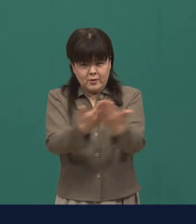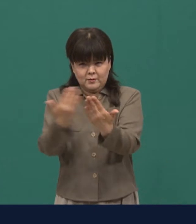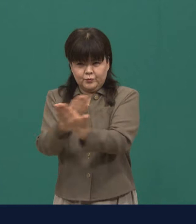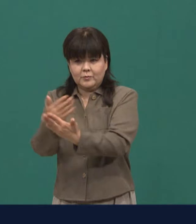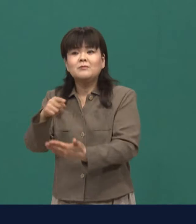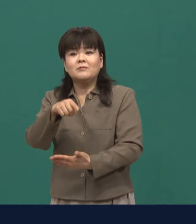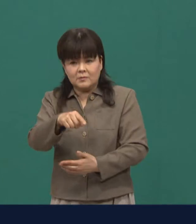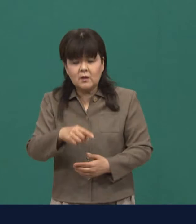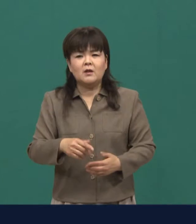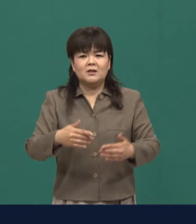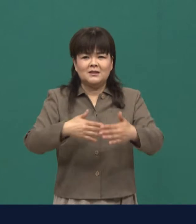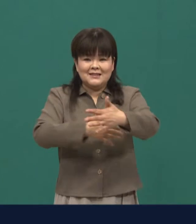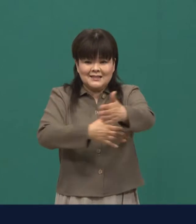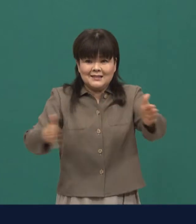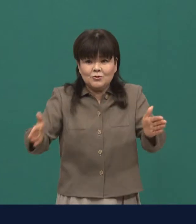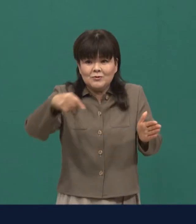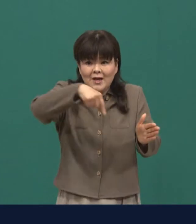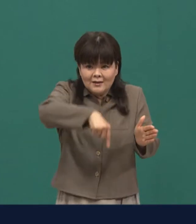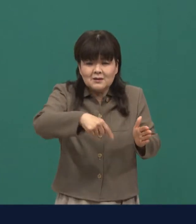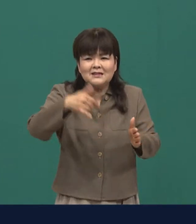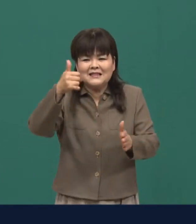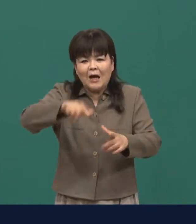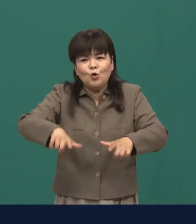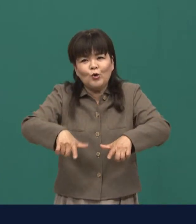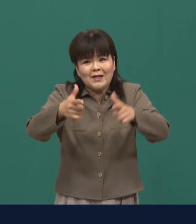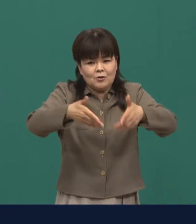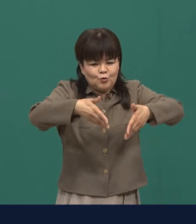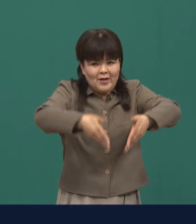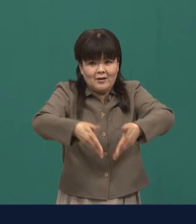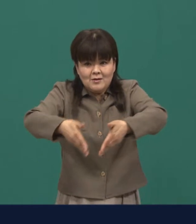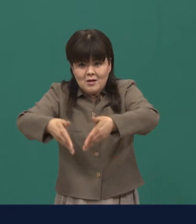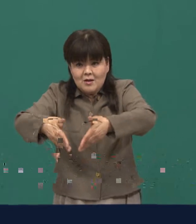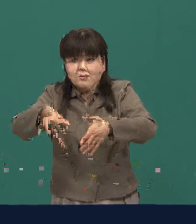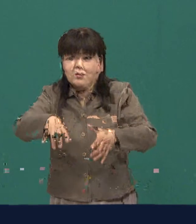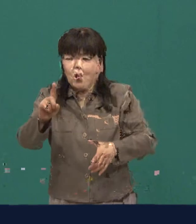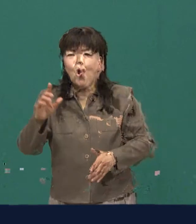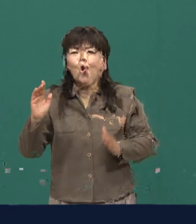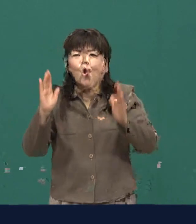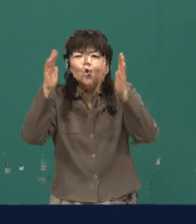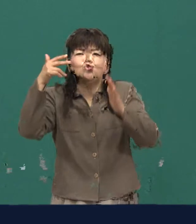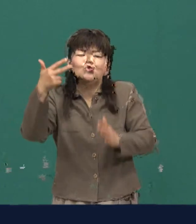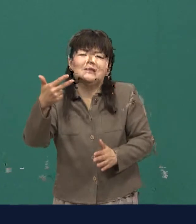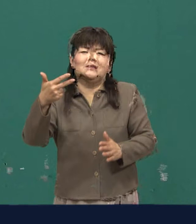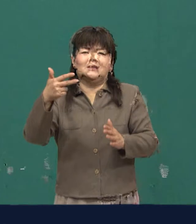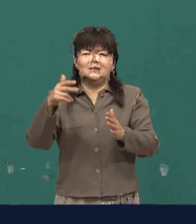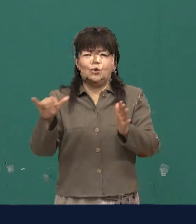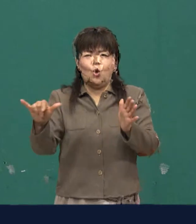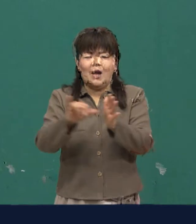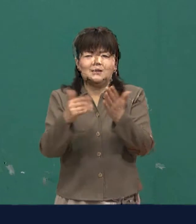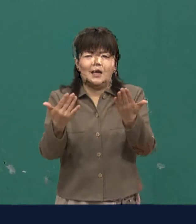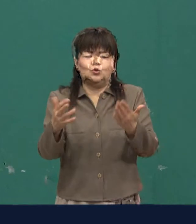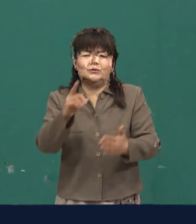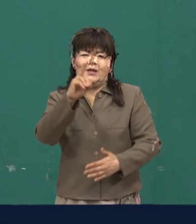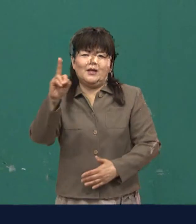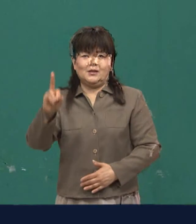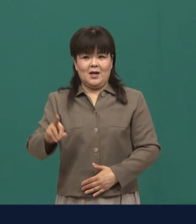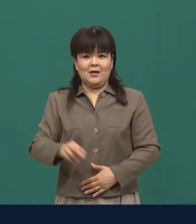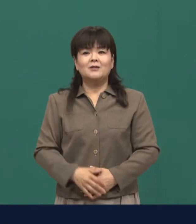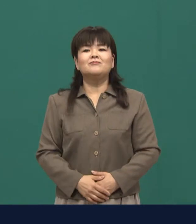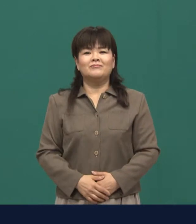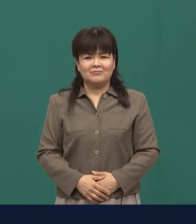5年前の大規模改修に合わせて敷地内に茶の木を植えた大津市の生涯学習セン